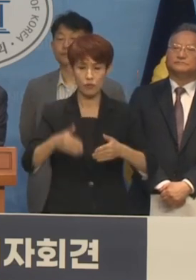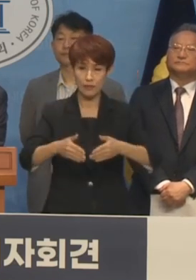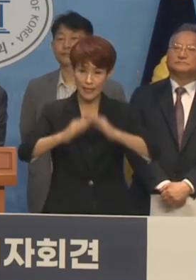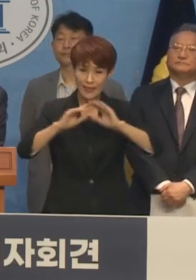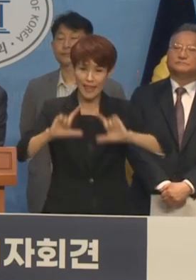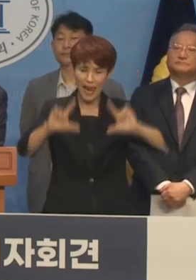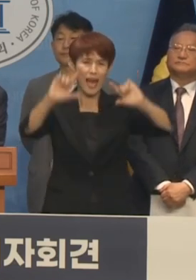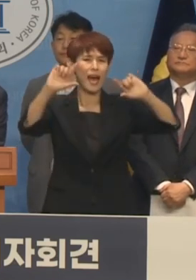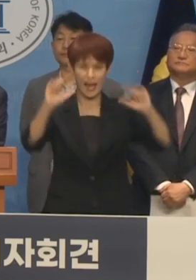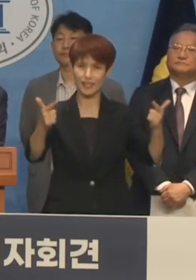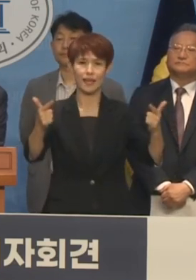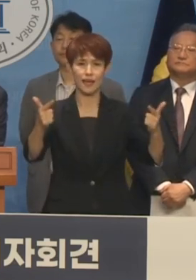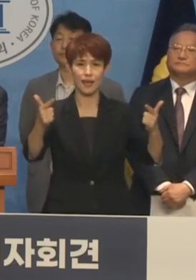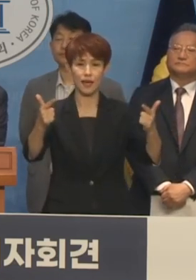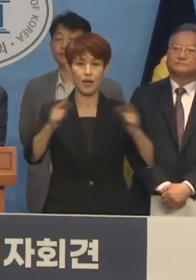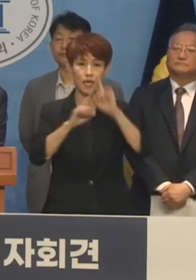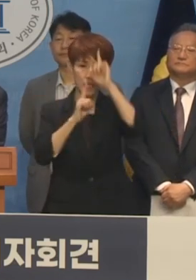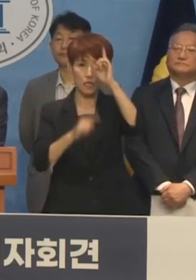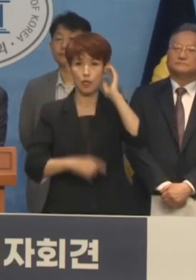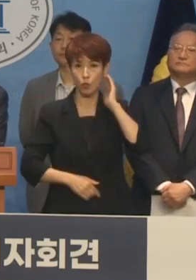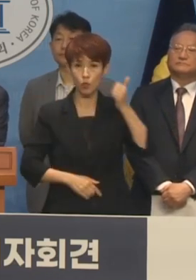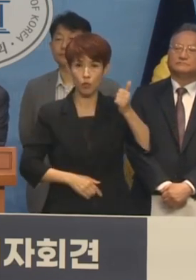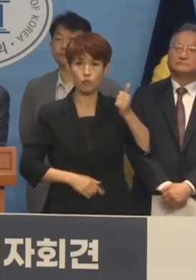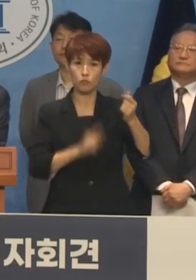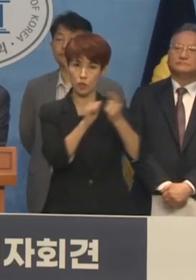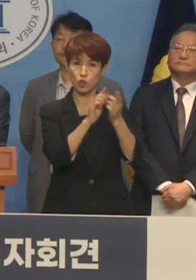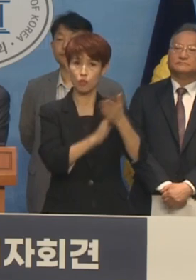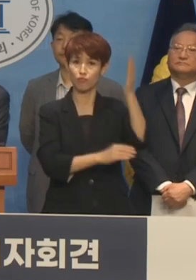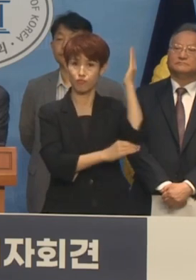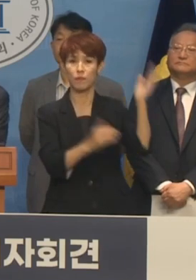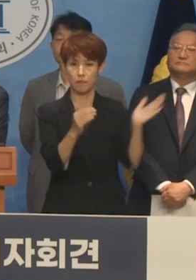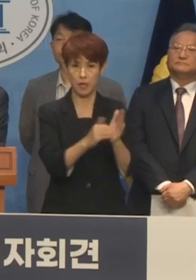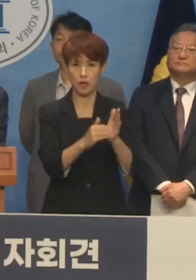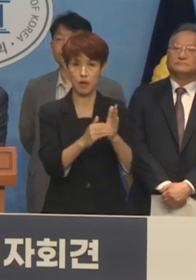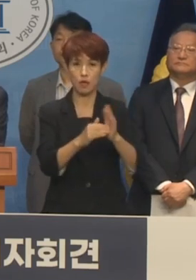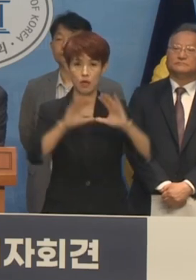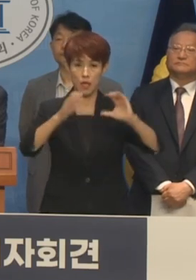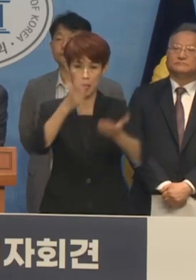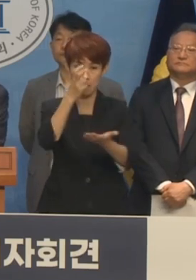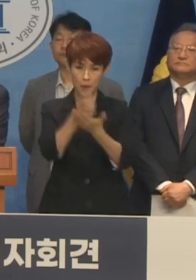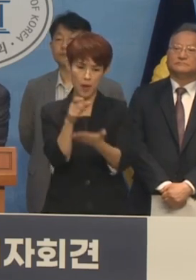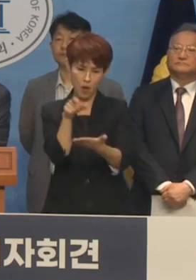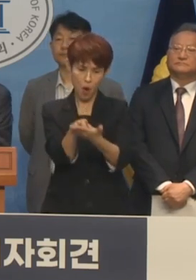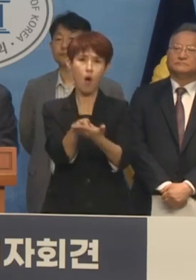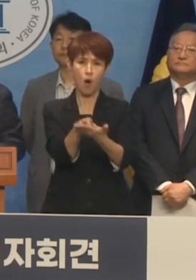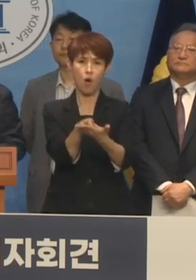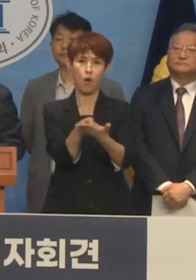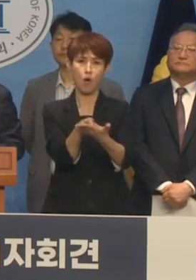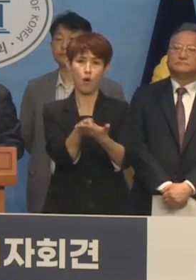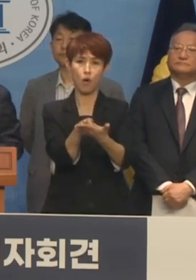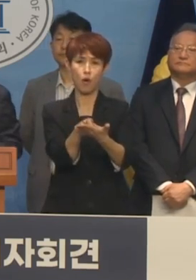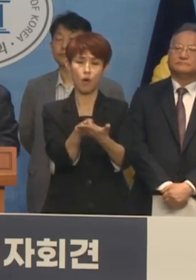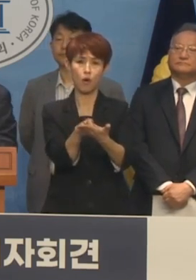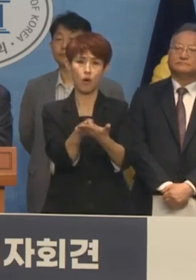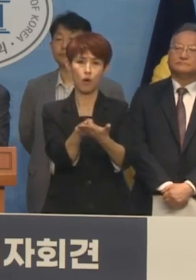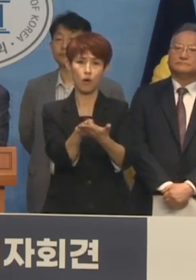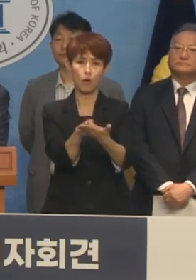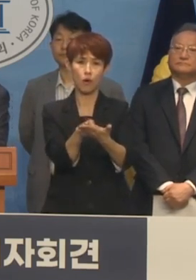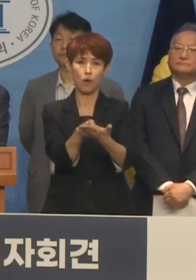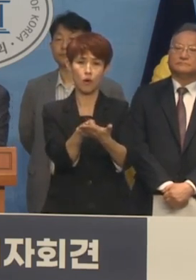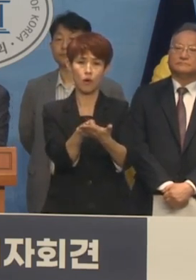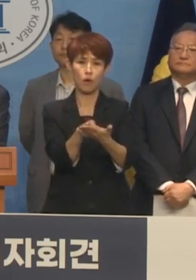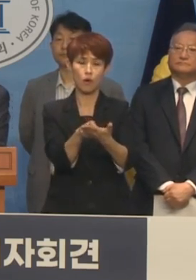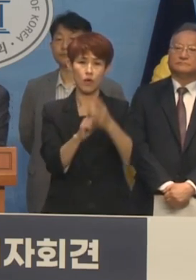날이 아니라고 이승만 본인의 입으로 그리고 재헌헌법에 분명히 적어놓은 겁니다. 지금